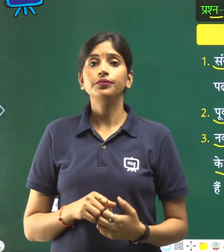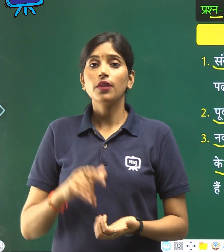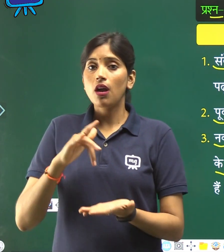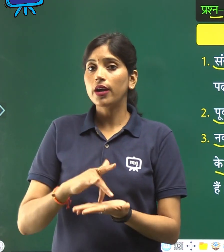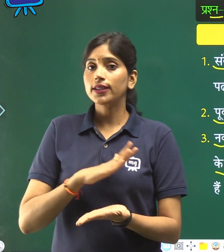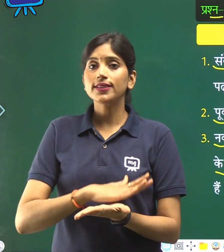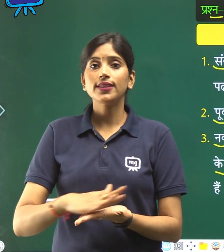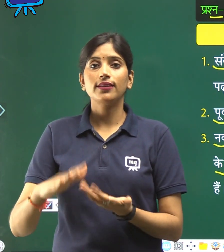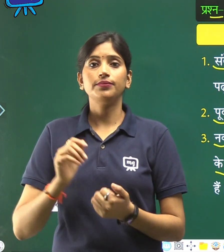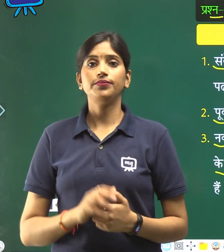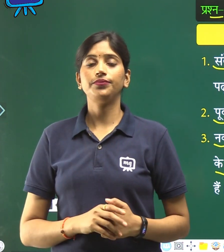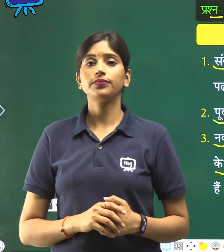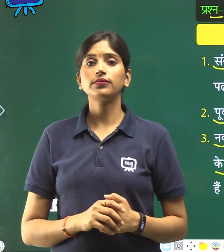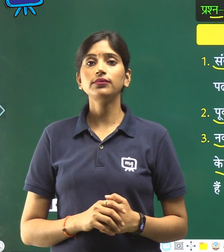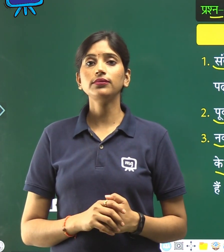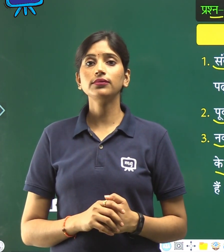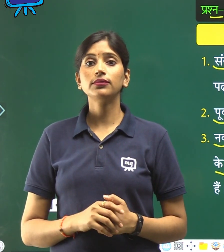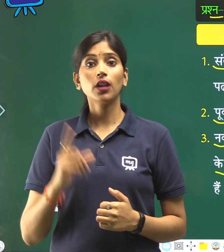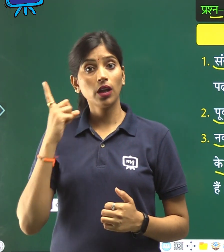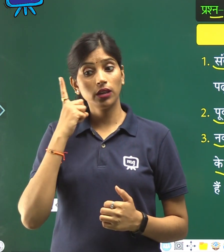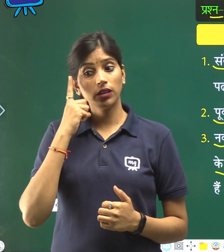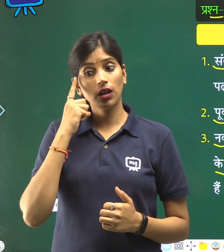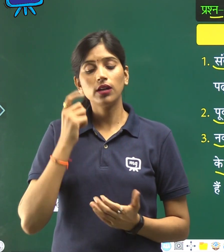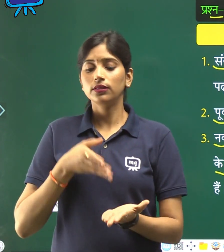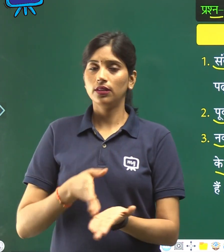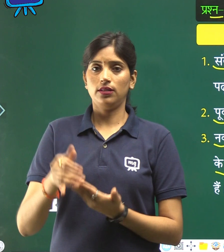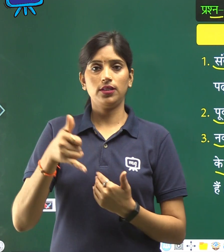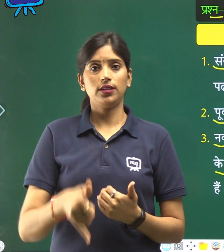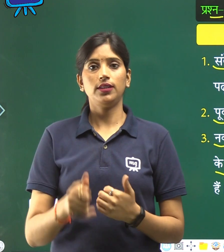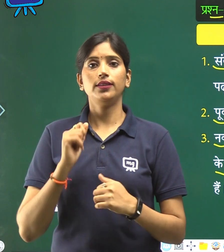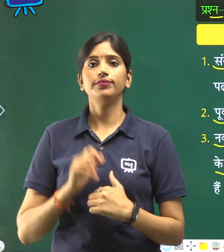रिक्त स्थान ज्ञात कर सकते हैं,